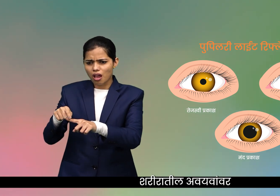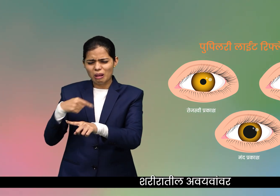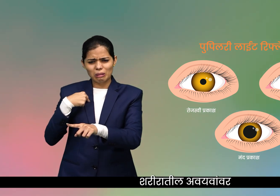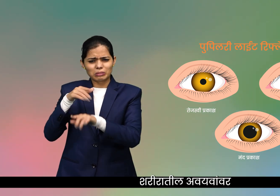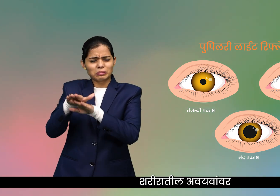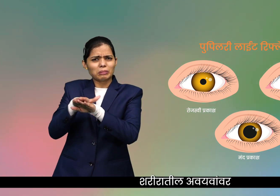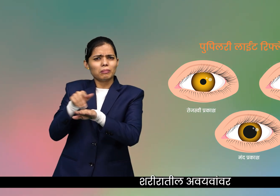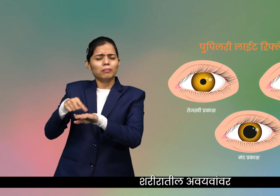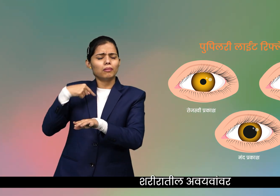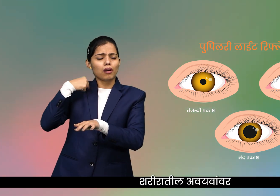शरीरातील अवयवांवर